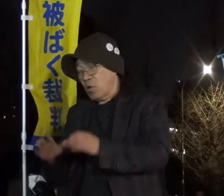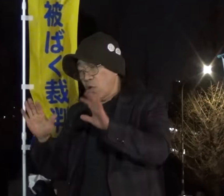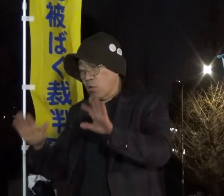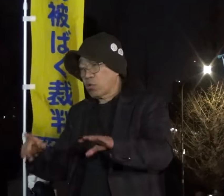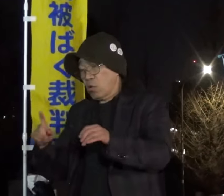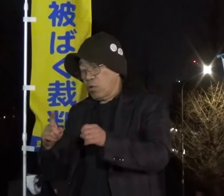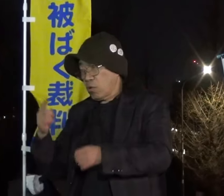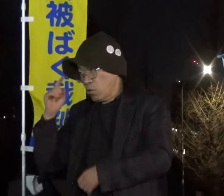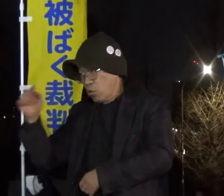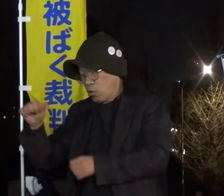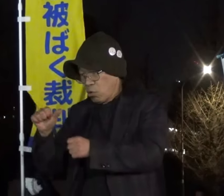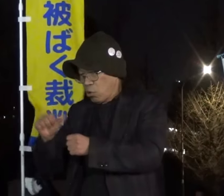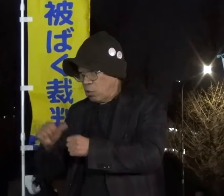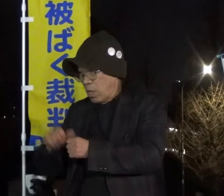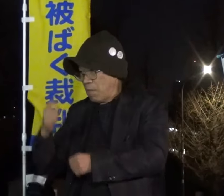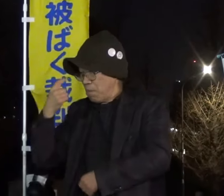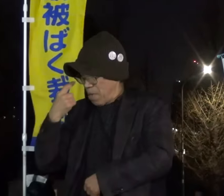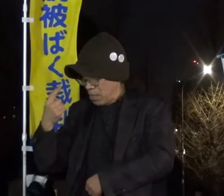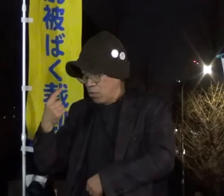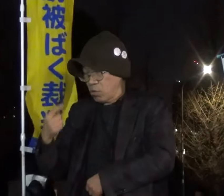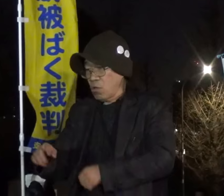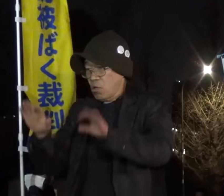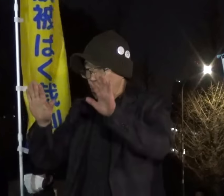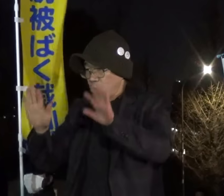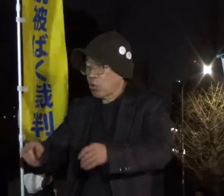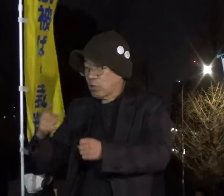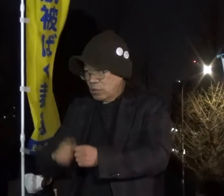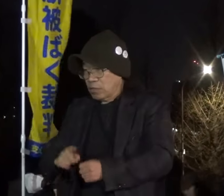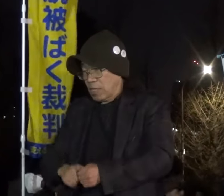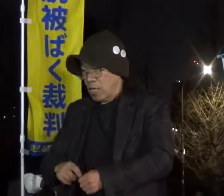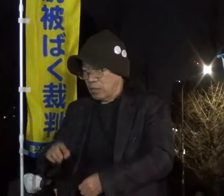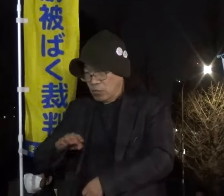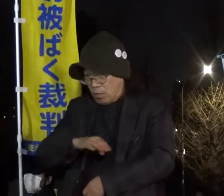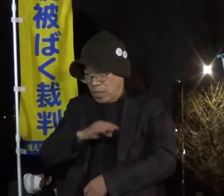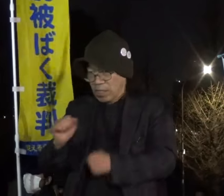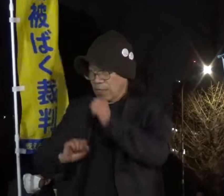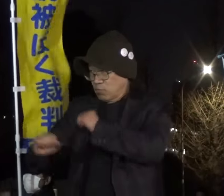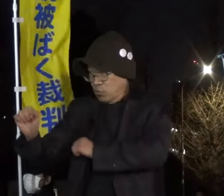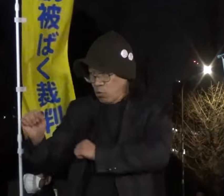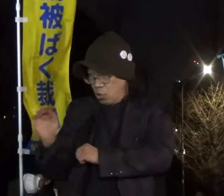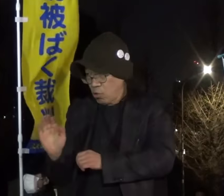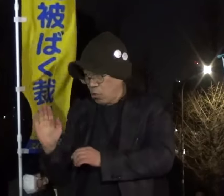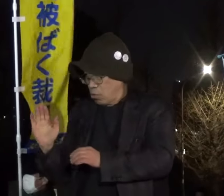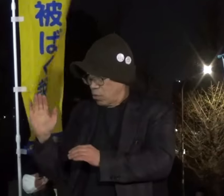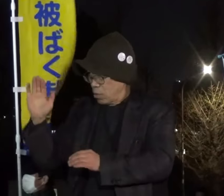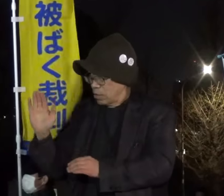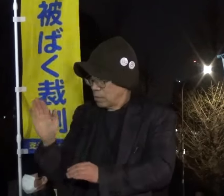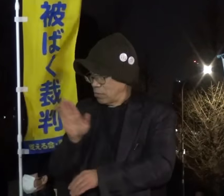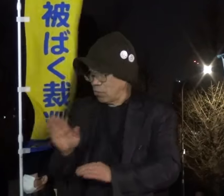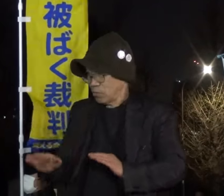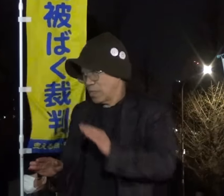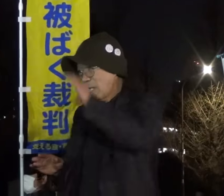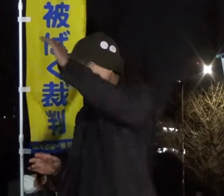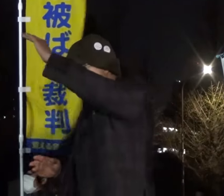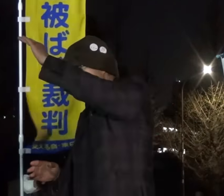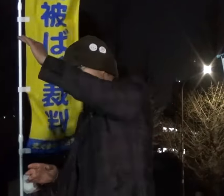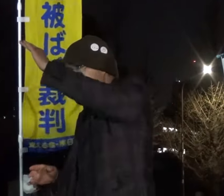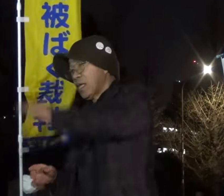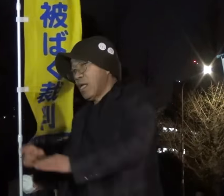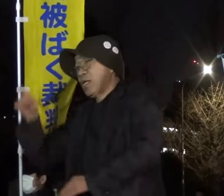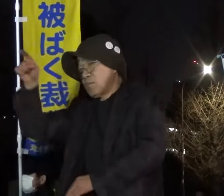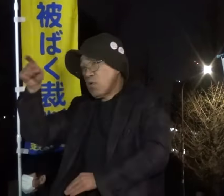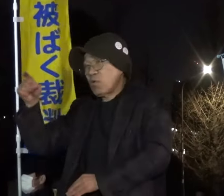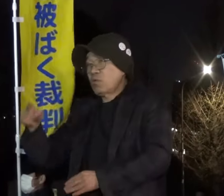今年こそ一つの山場、正念場を迎えなければいけないんじゃないかと、迎えてるんじゃ